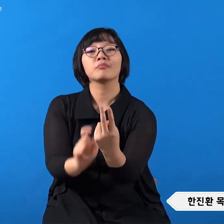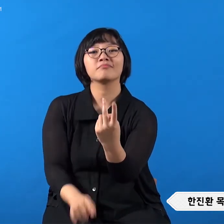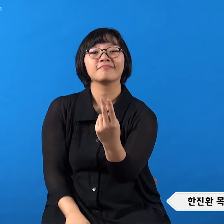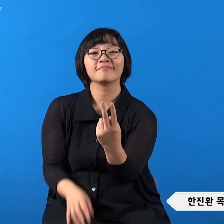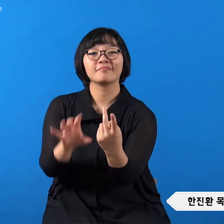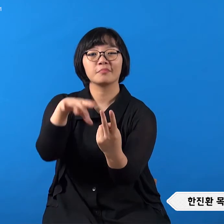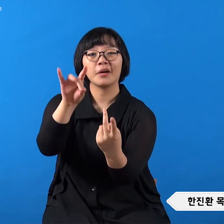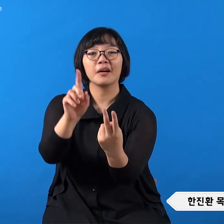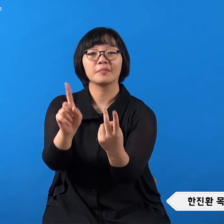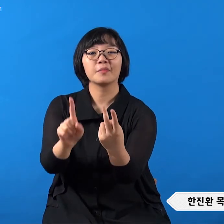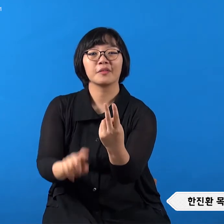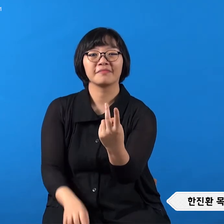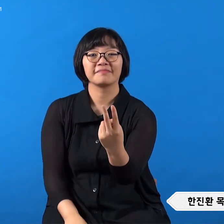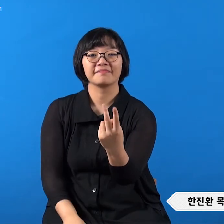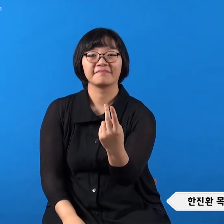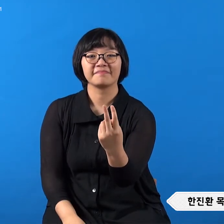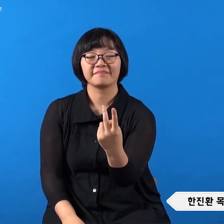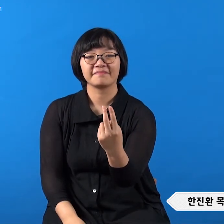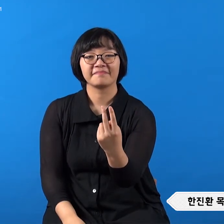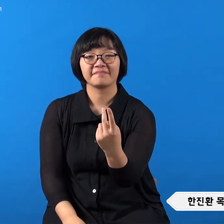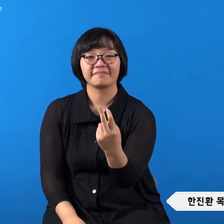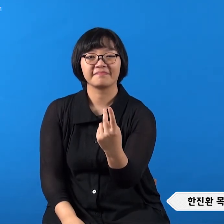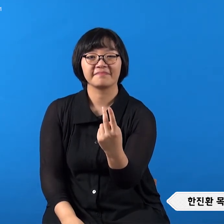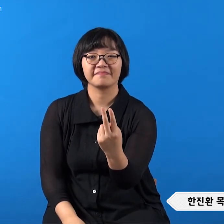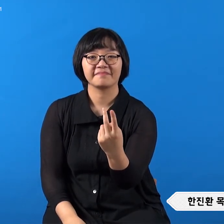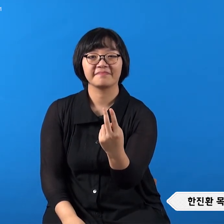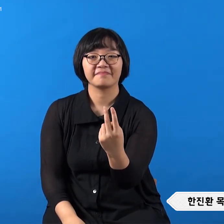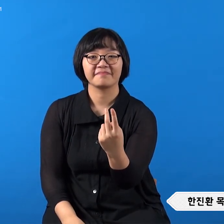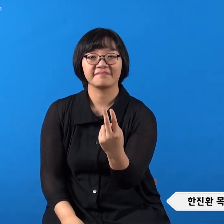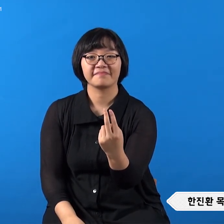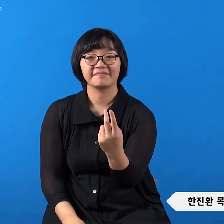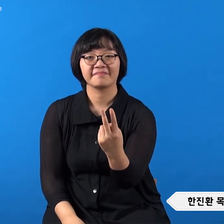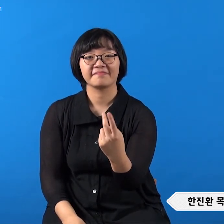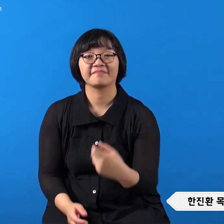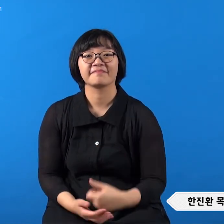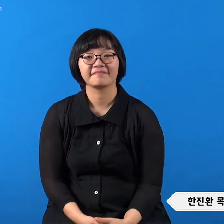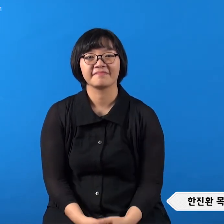하나님이냐를 묻는다면 여러분 뭘 선택하겠습니까?